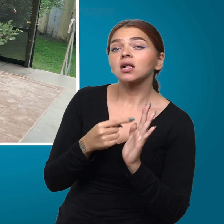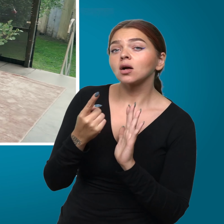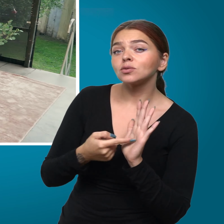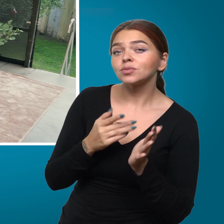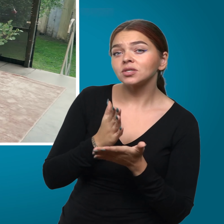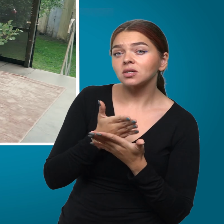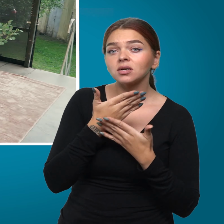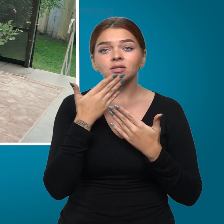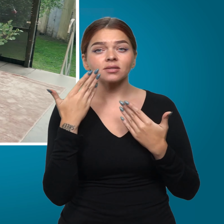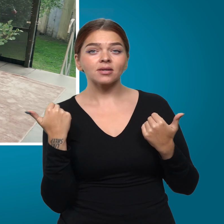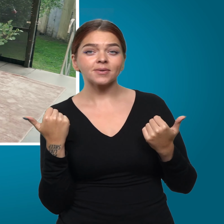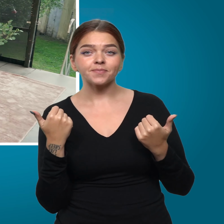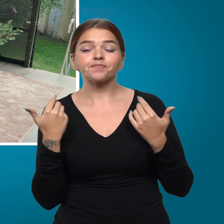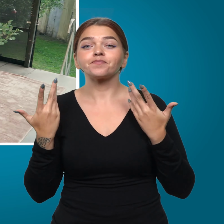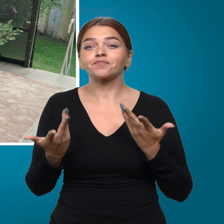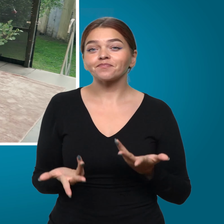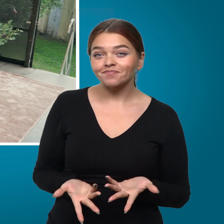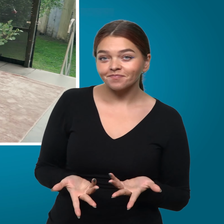Ar būtų dar klausimų?